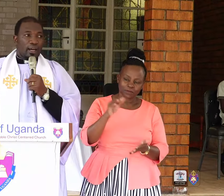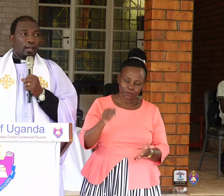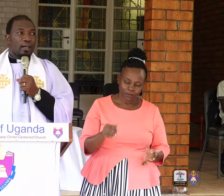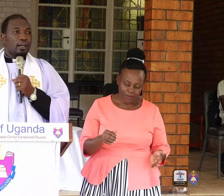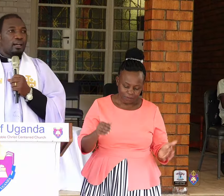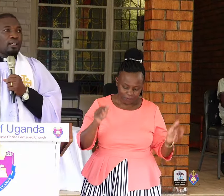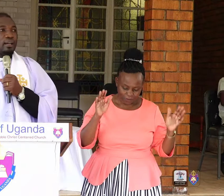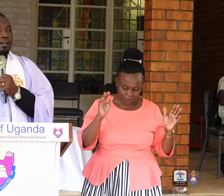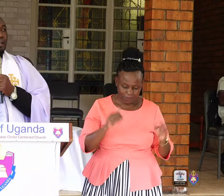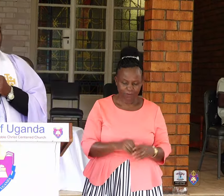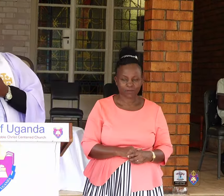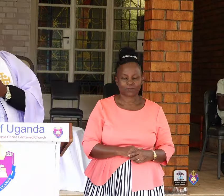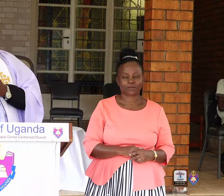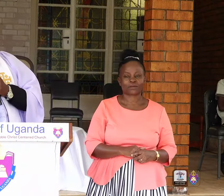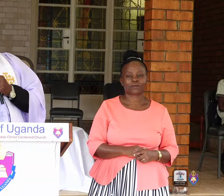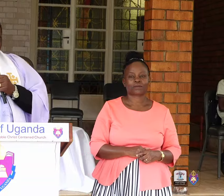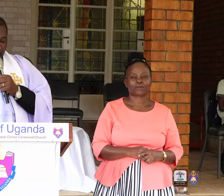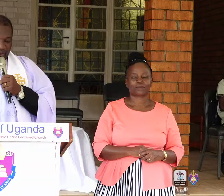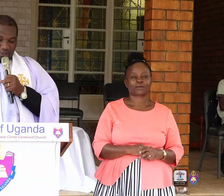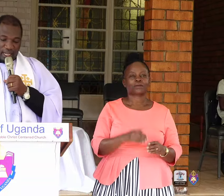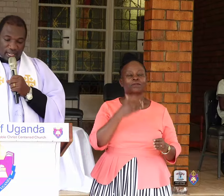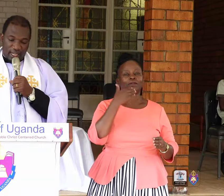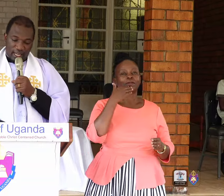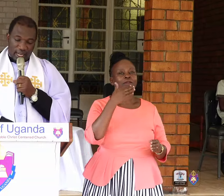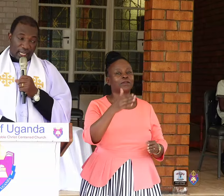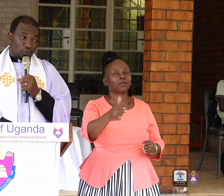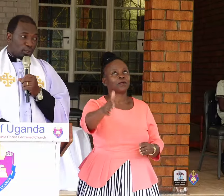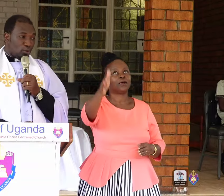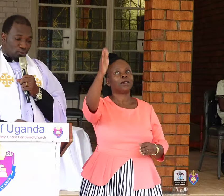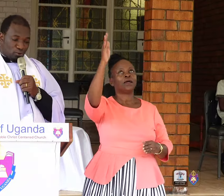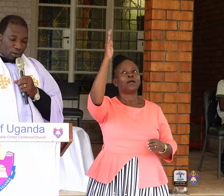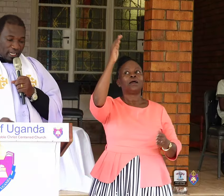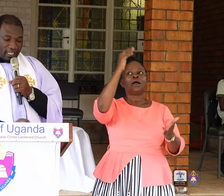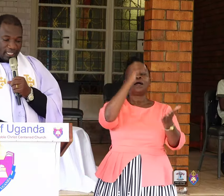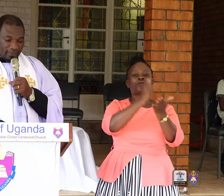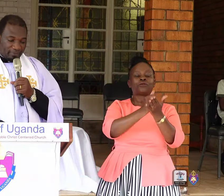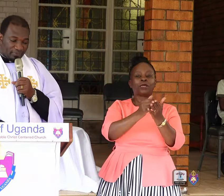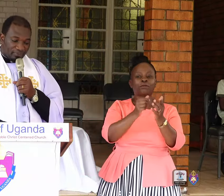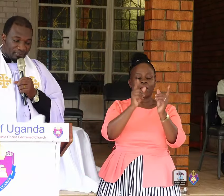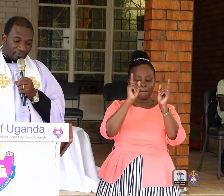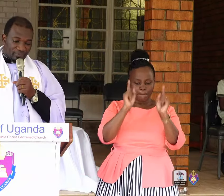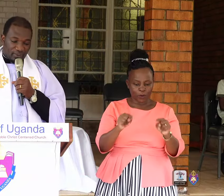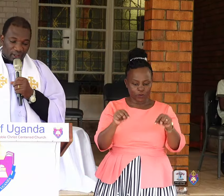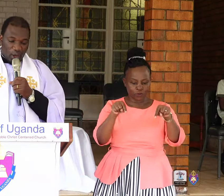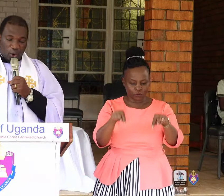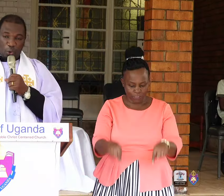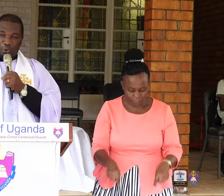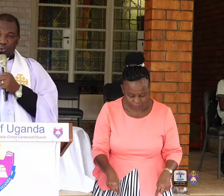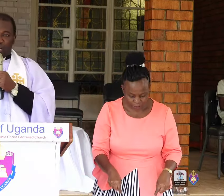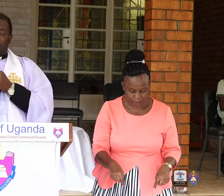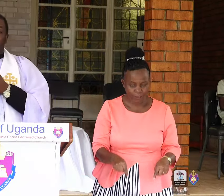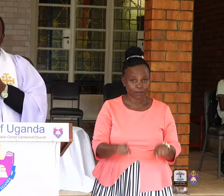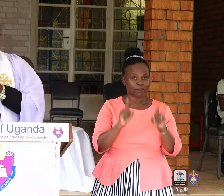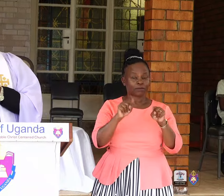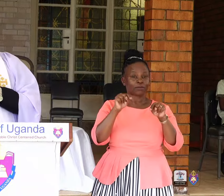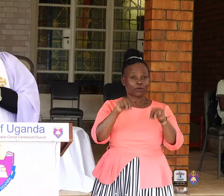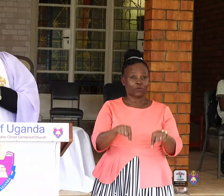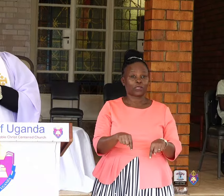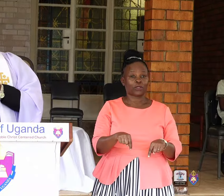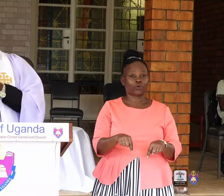Aha. Twebaza Katonda atubedde okutuuka ddi? Okutuuka